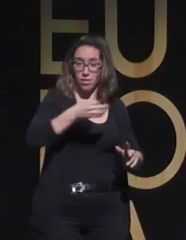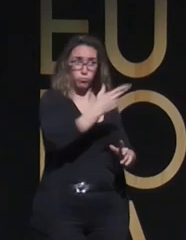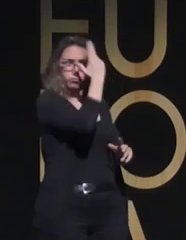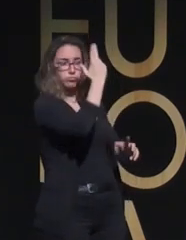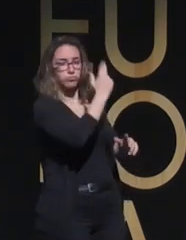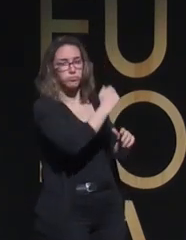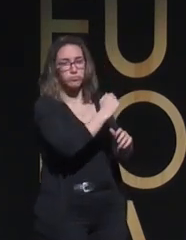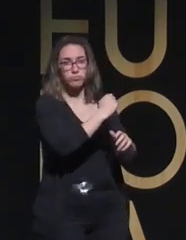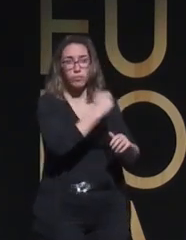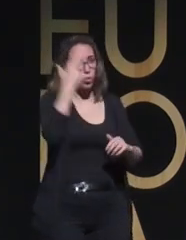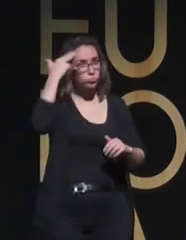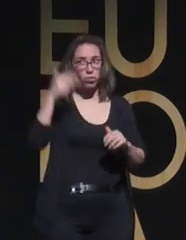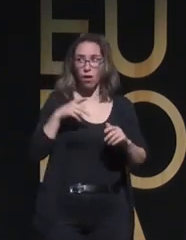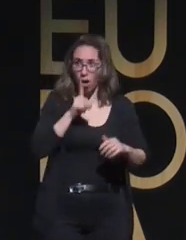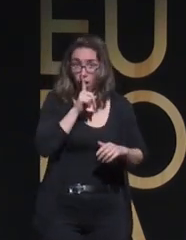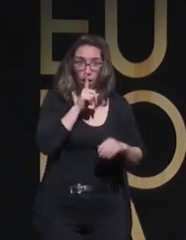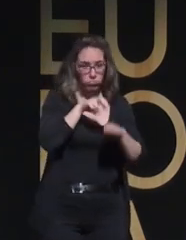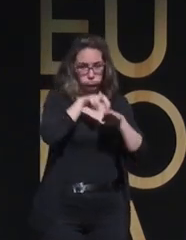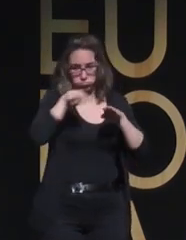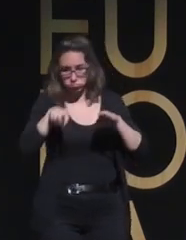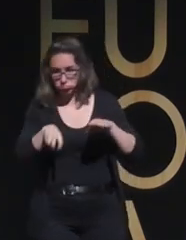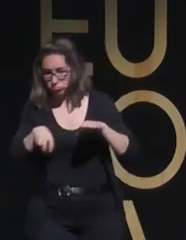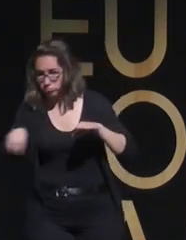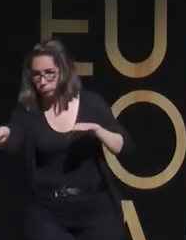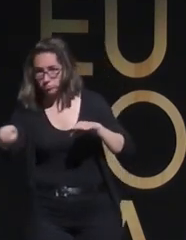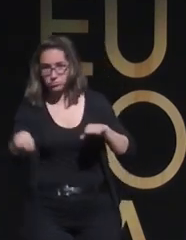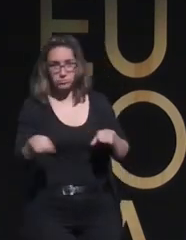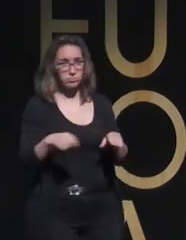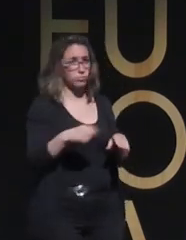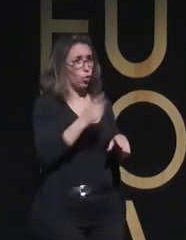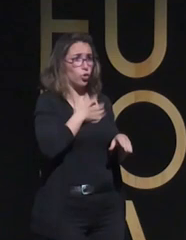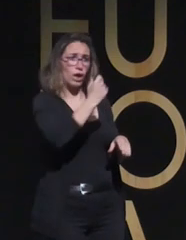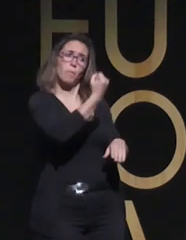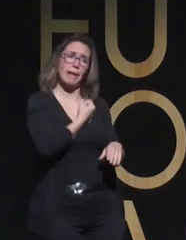Y el suicida se bajó y luego explicaba, es que yo me quería matar, no quería que me mataran.